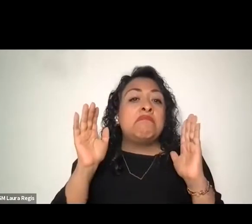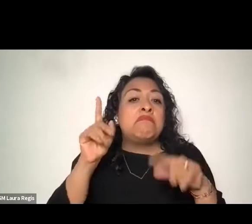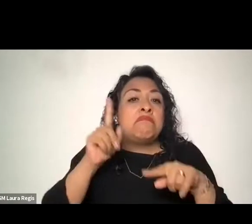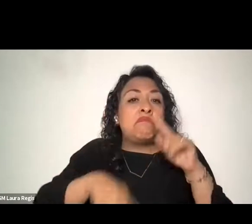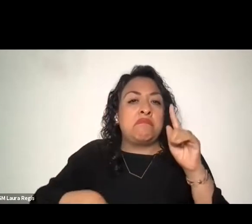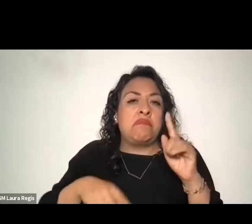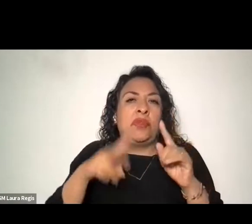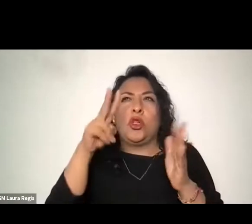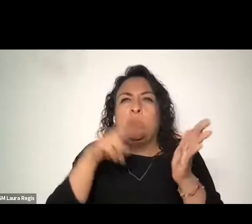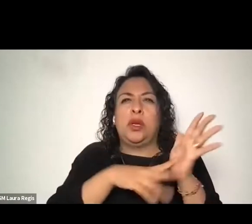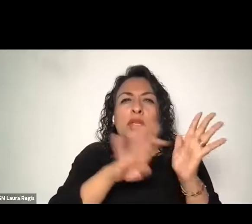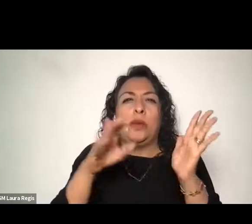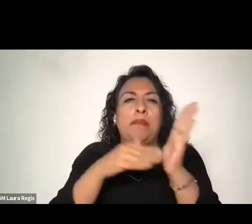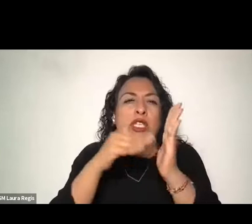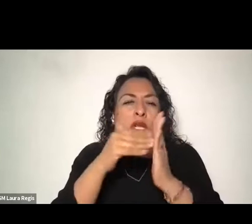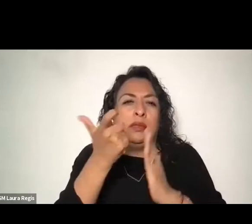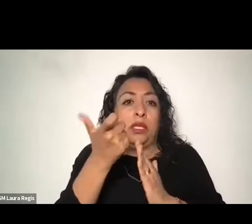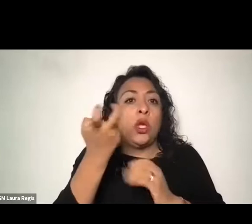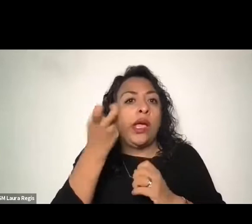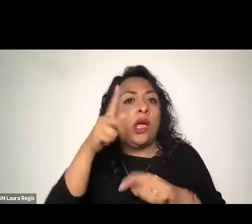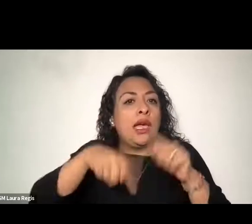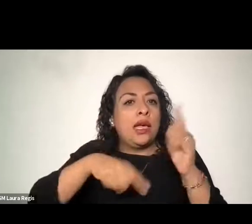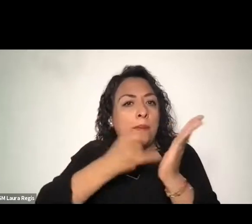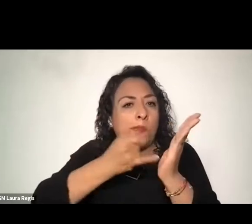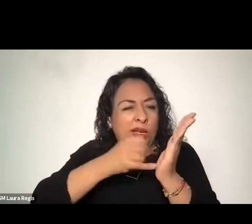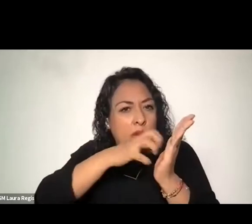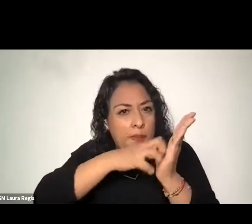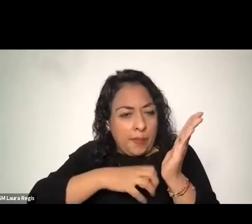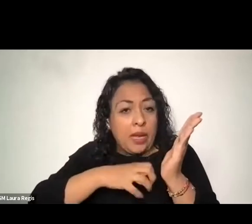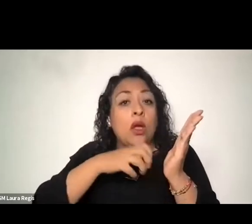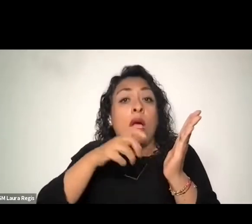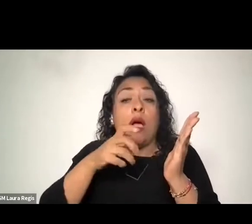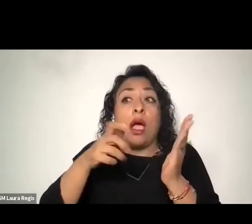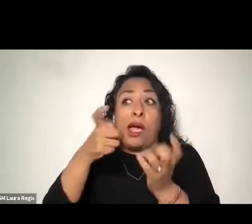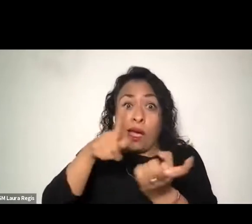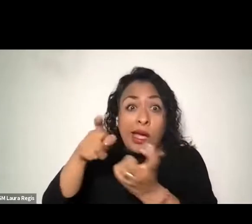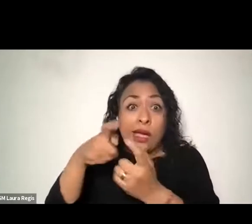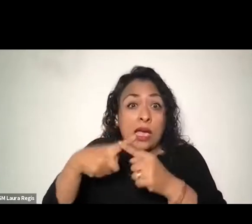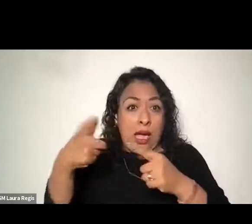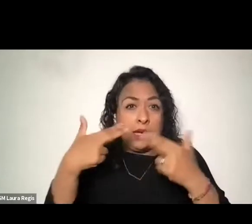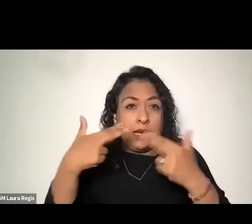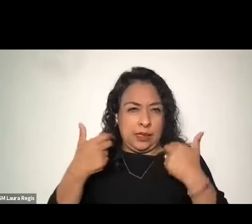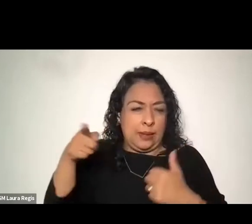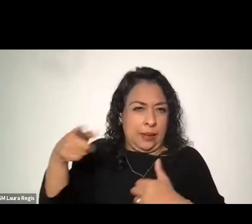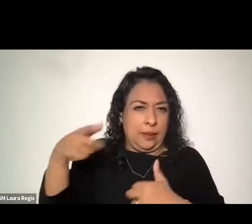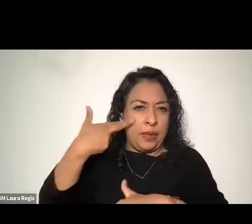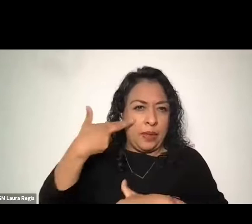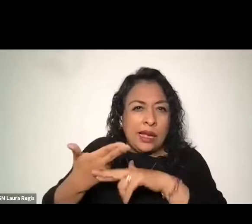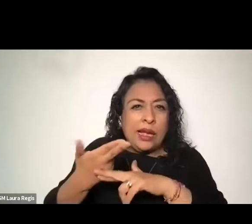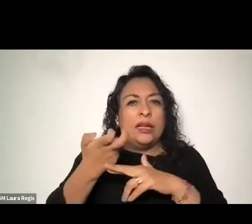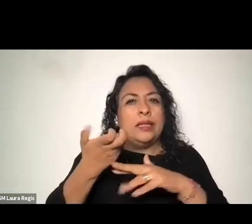son 2.400 millones de pesos, recaudando eso directamente a Hacienda, el